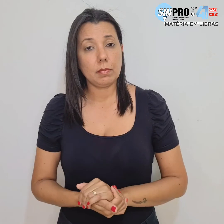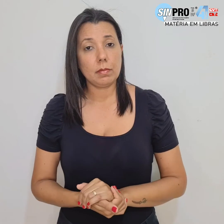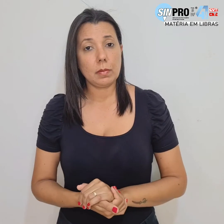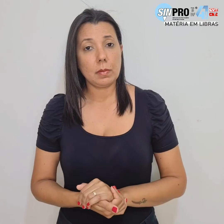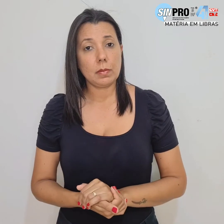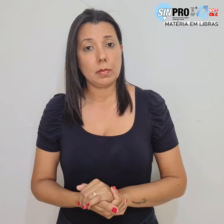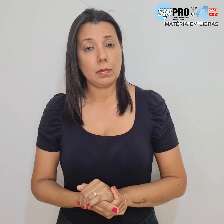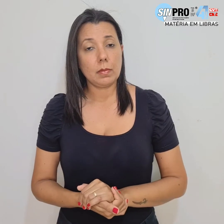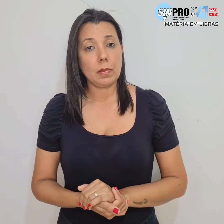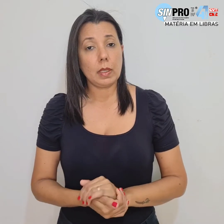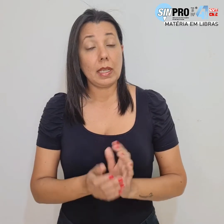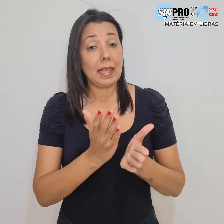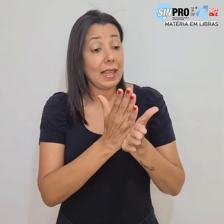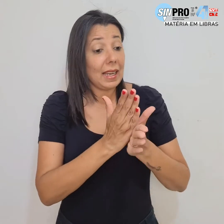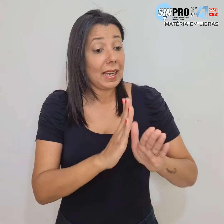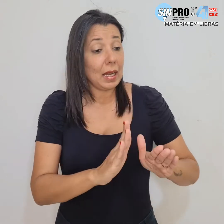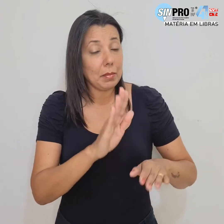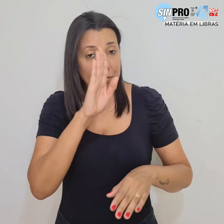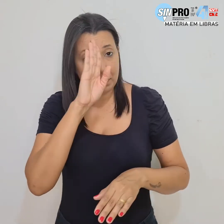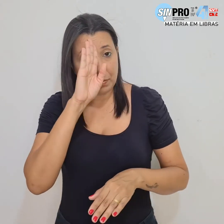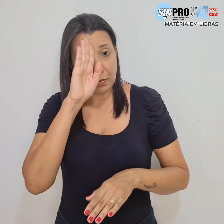Ela desmonta principalmente